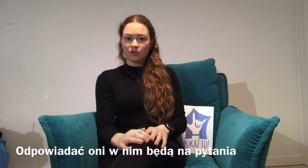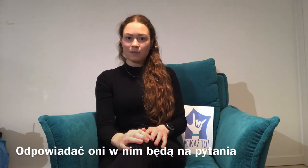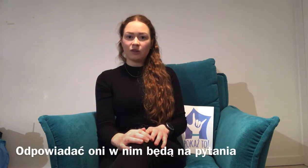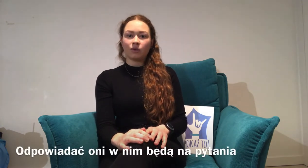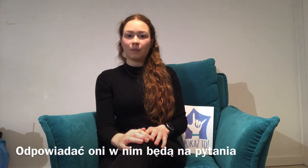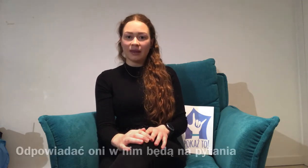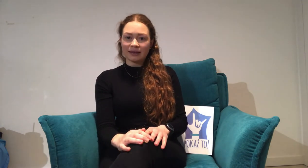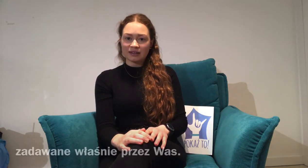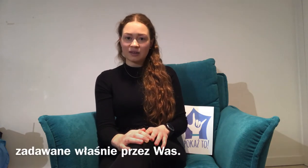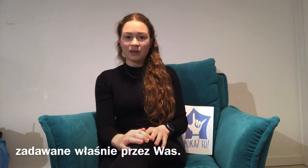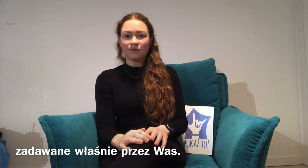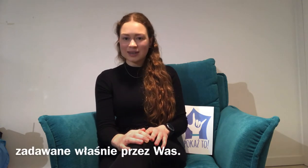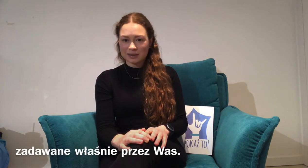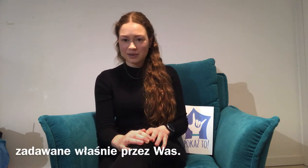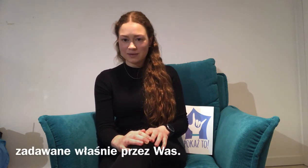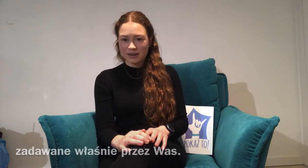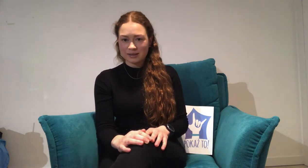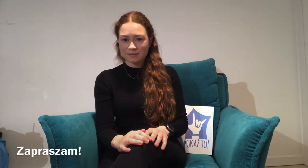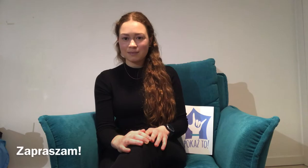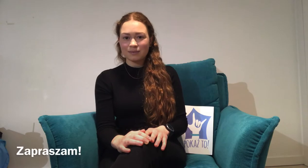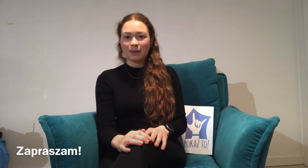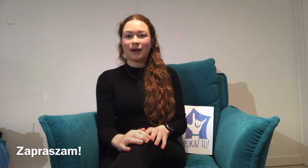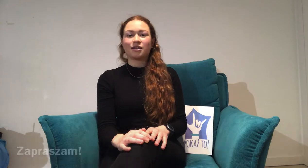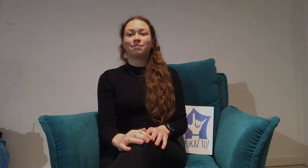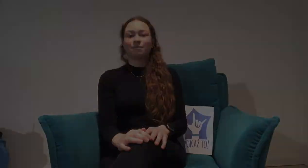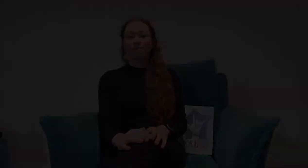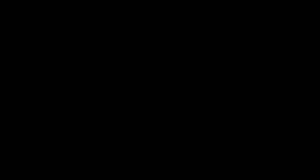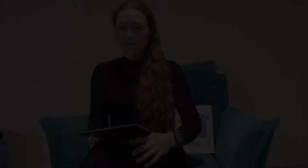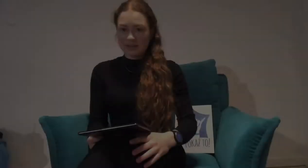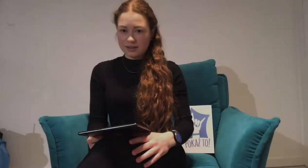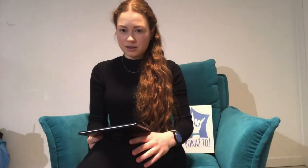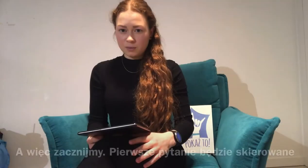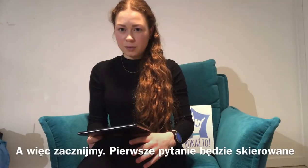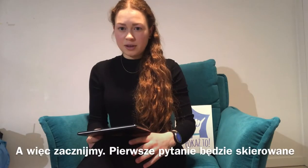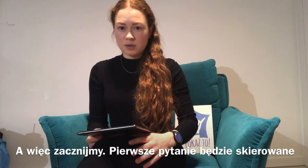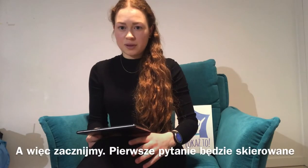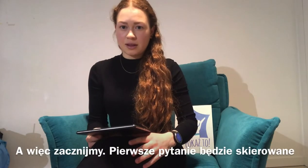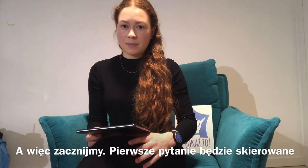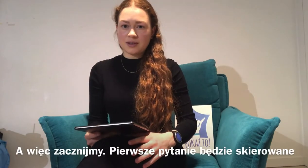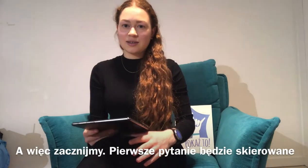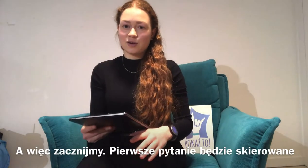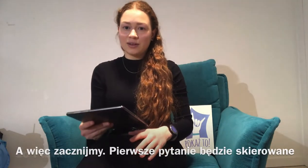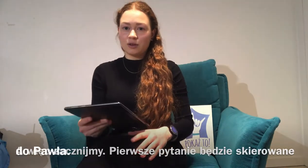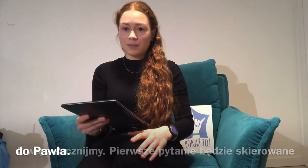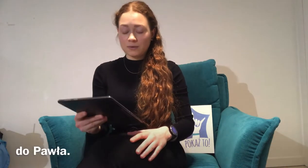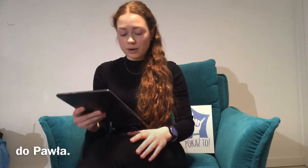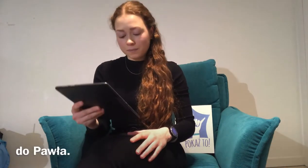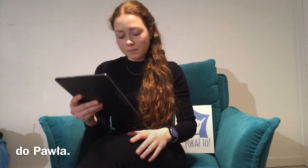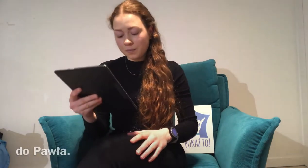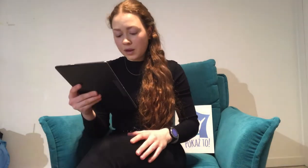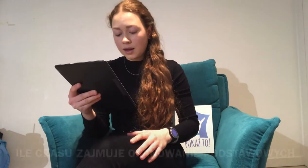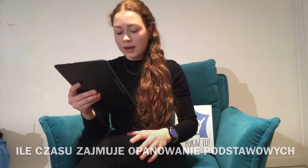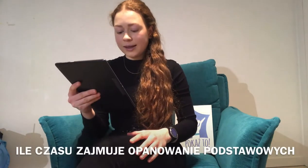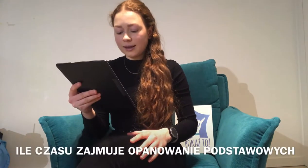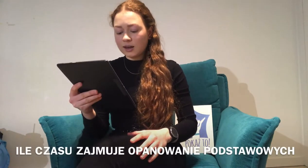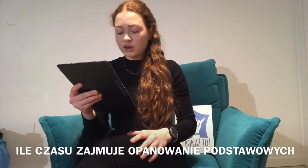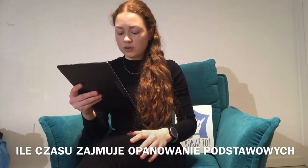będą na pytania zadawane właśnie przez Was. Zapraszam. A więc zacznijmy. Pierwsze pytanie będzie skierowane do Pawła. Ile czasu